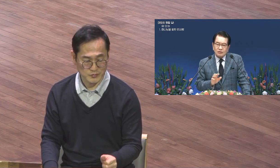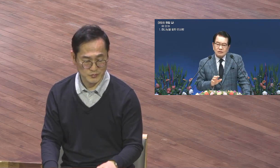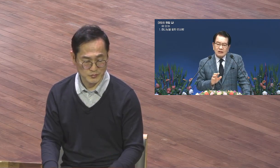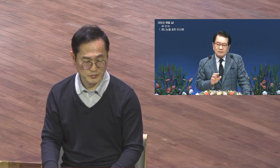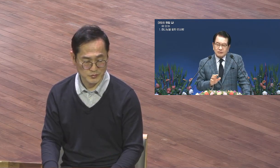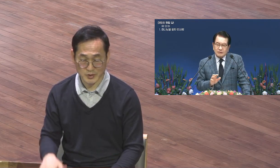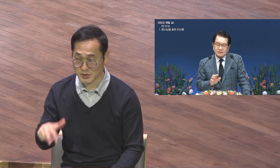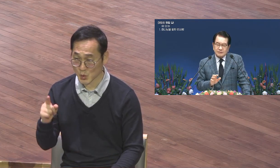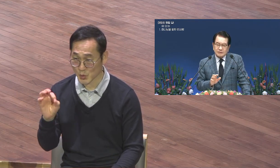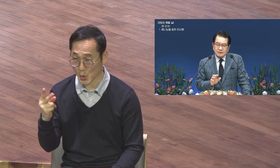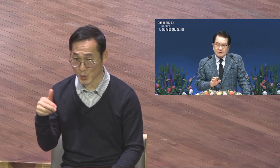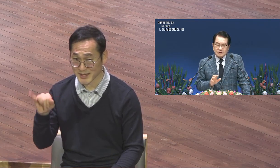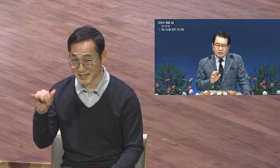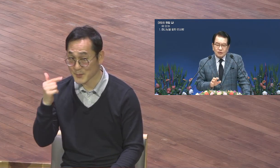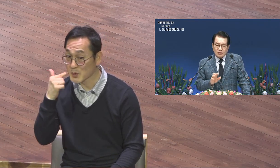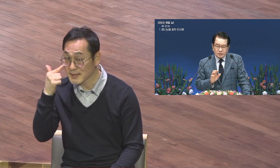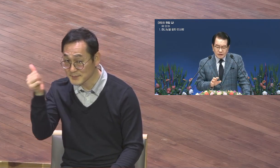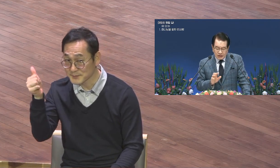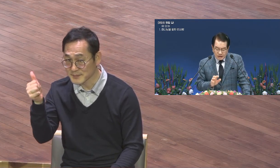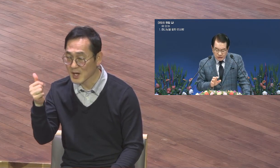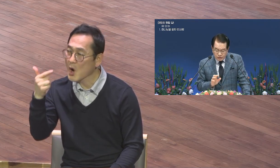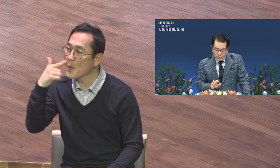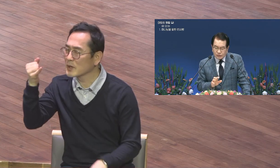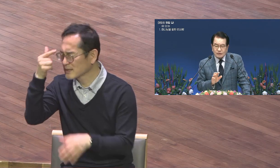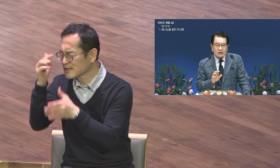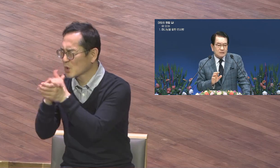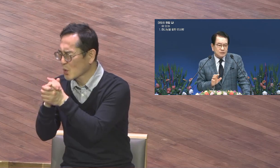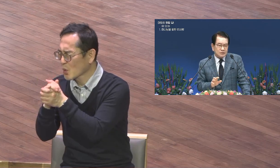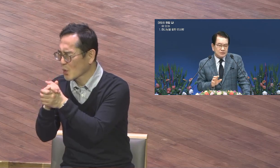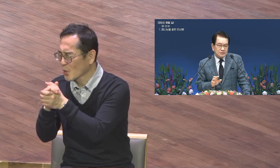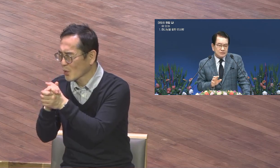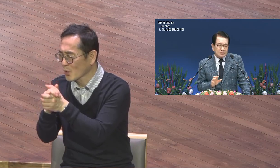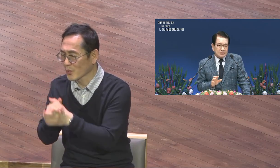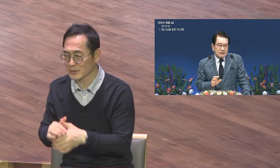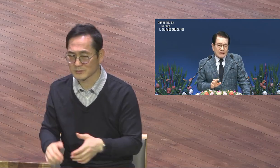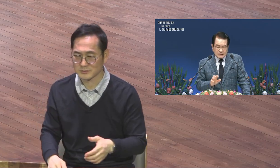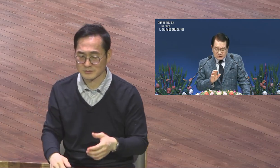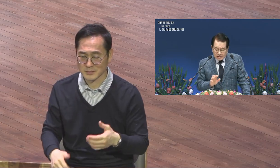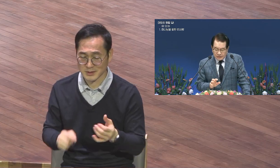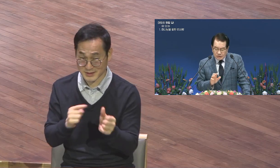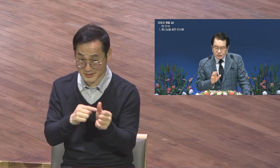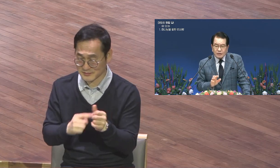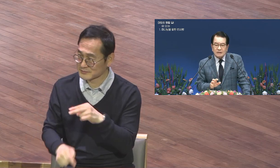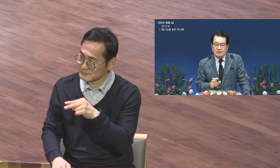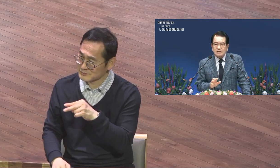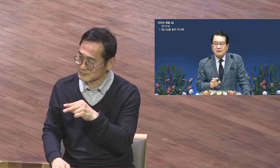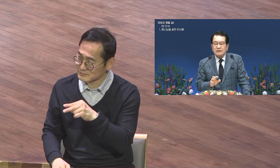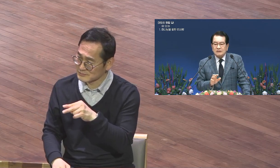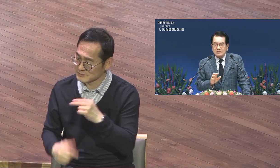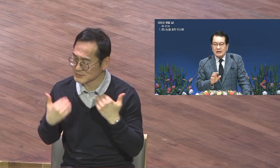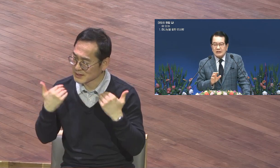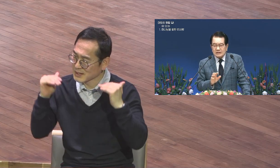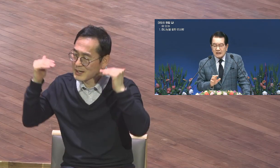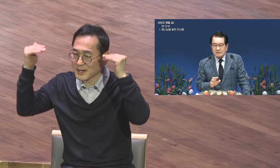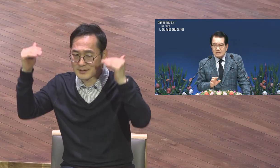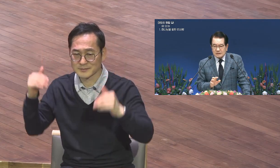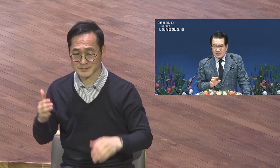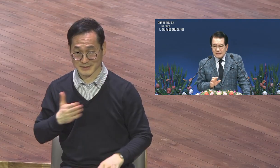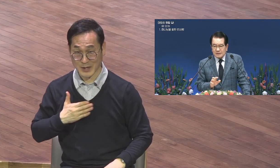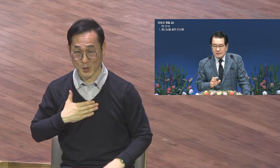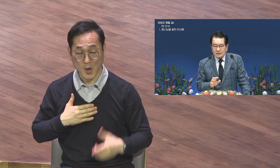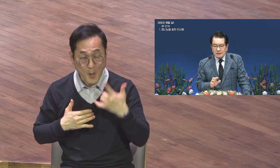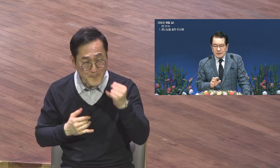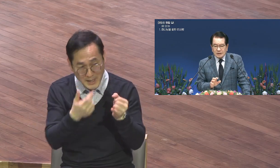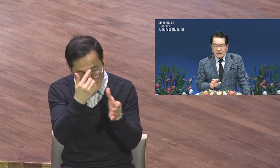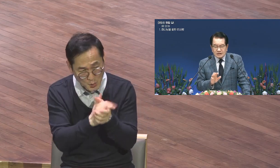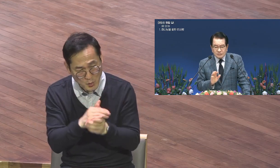기도를 듣고 자란 분이에요. 저도 어머니의 기도를 듣고 자란 분이에요. 가정 예배를 통해서 신앙이 자란